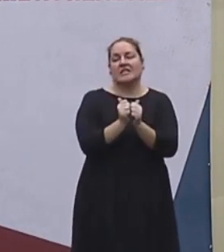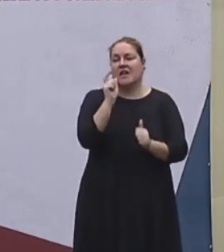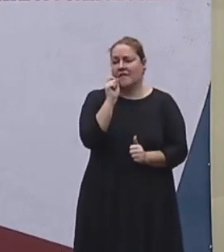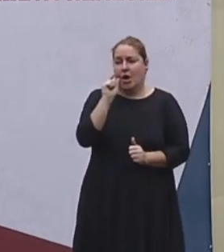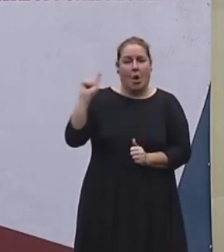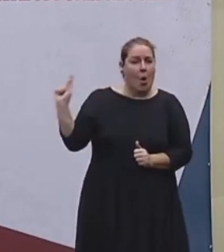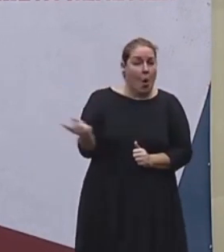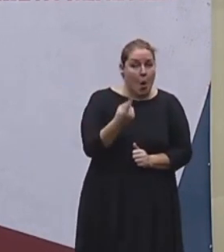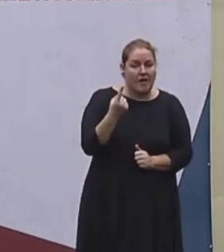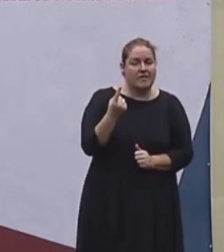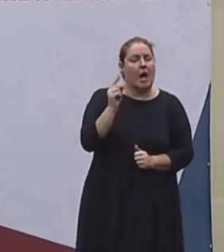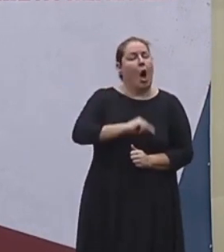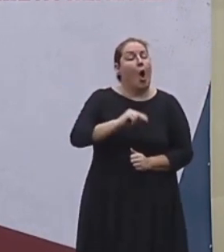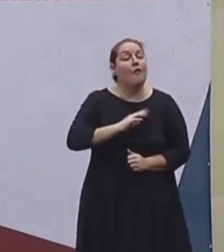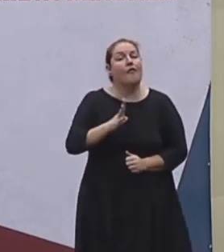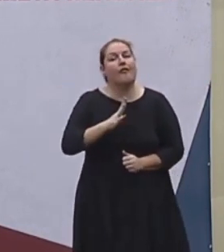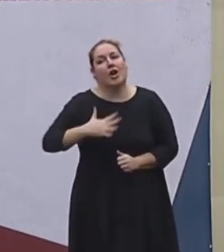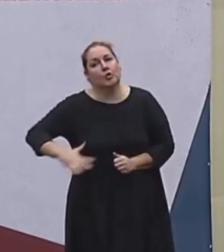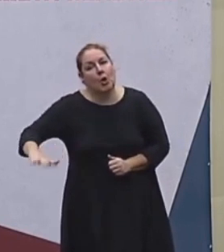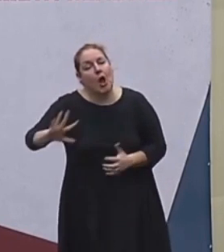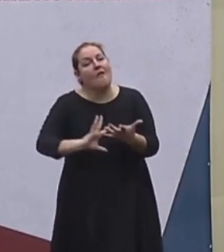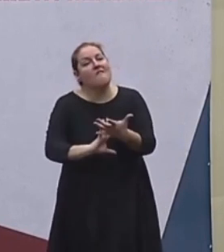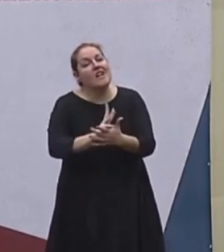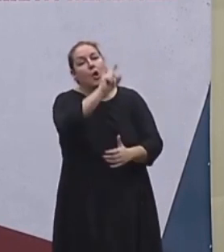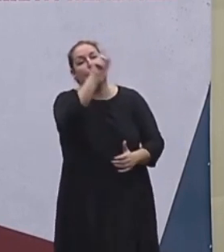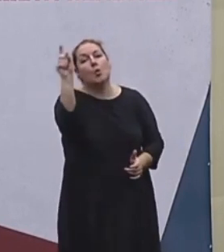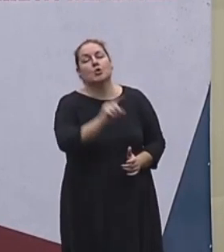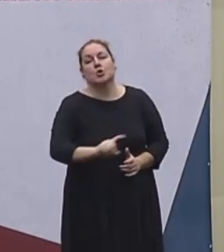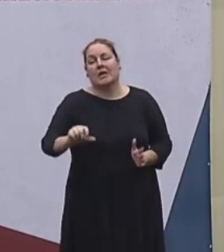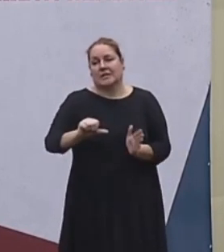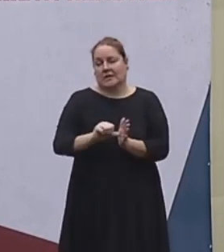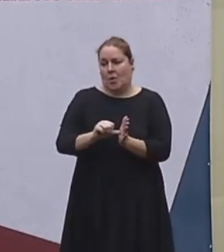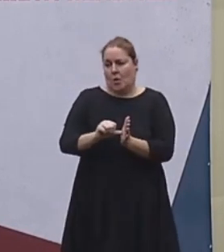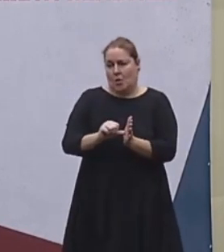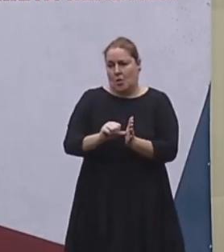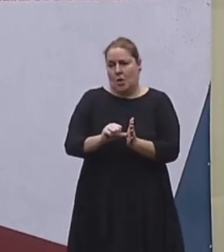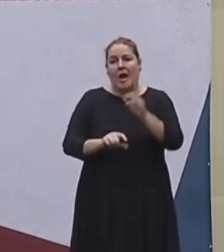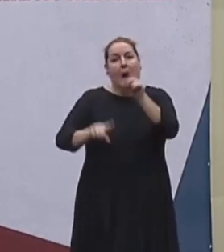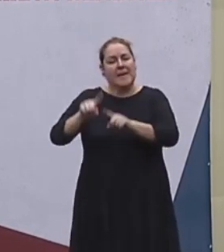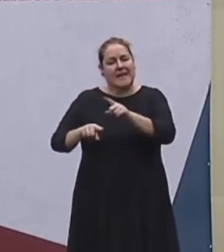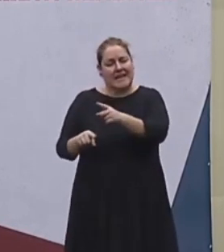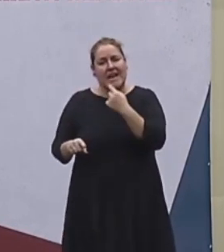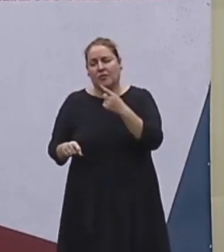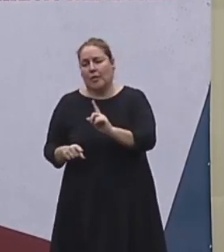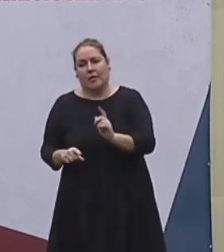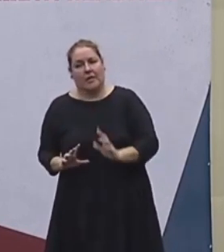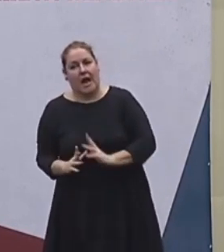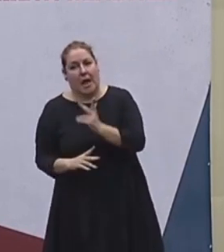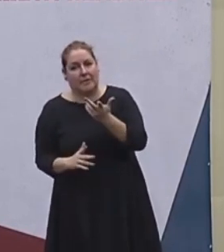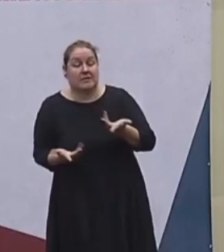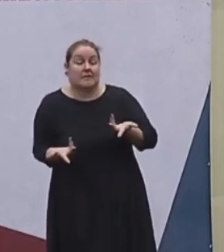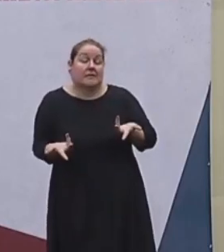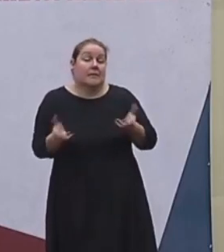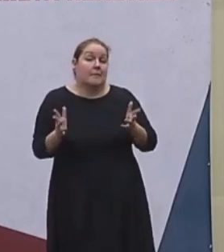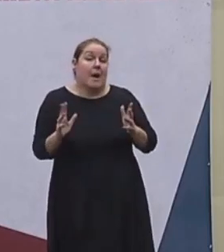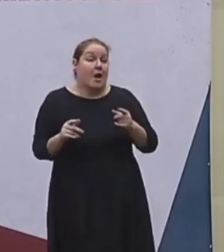πράγματα που ωφελούν το λαό, που βελτιώνουν τη ζωή στην πόλη μας για κάποιους, δεν συνιστούν ανάπτυξη.